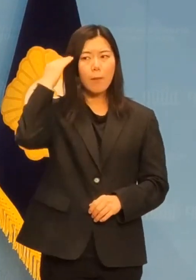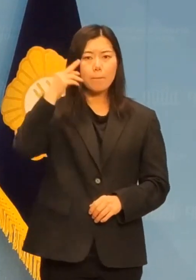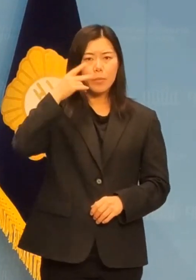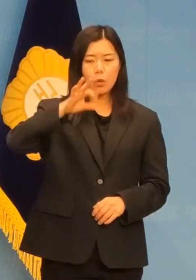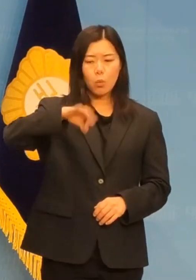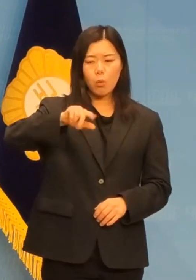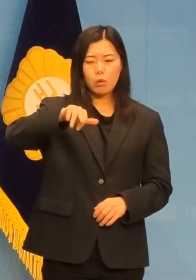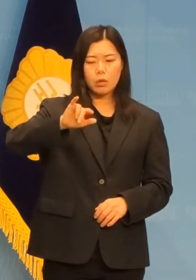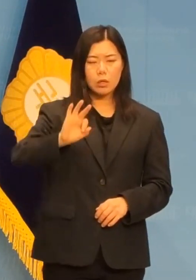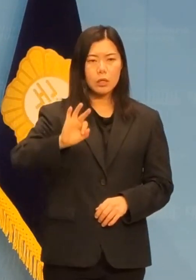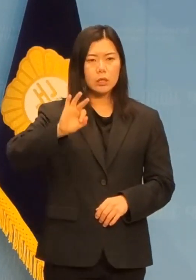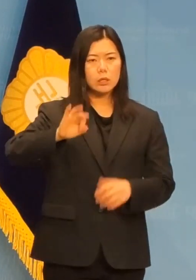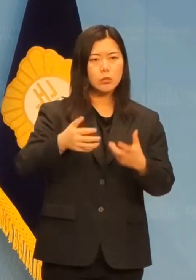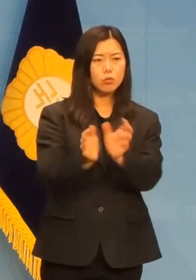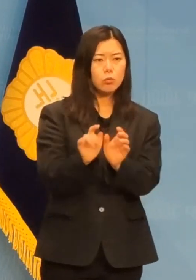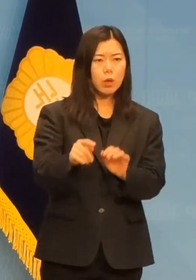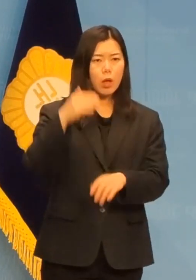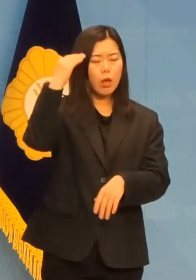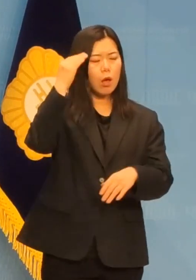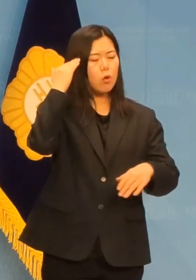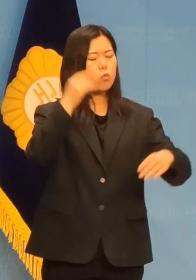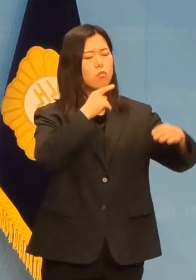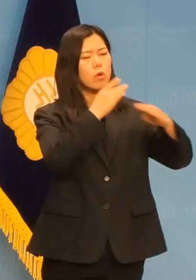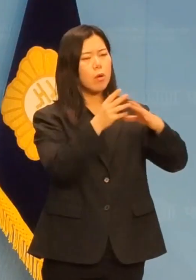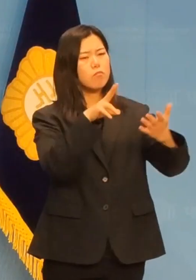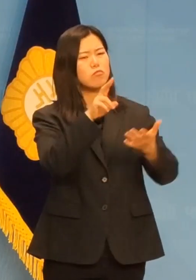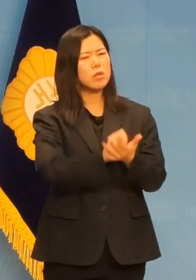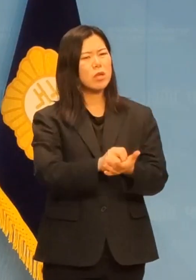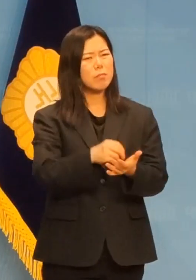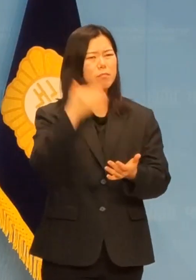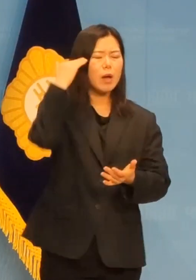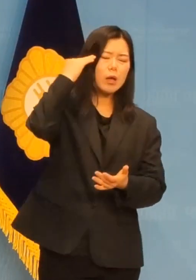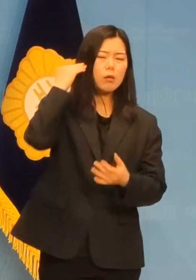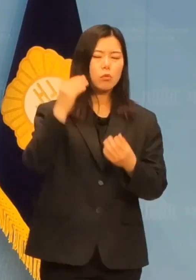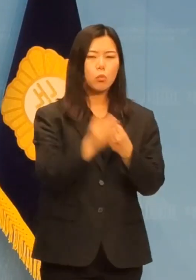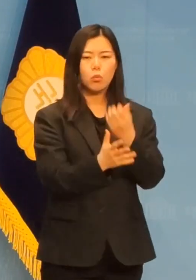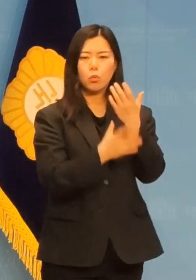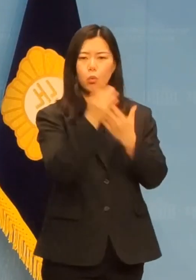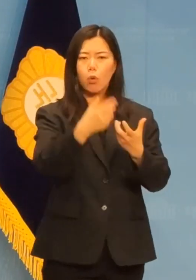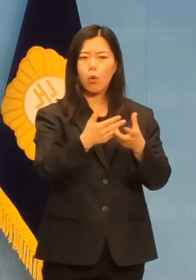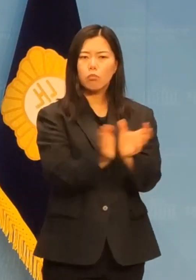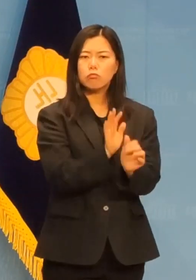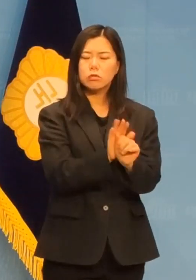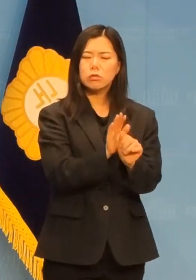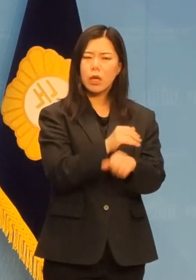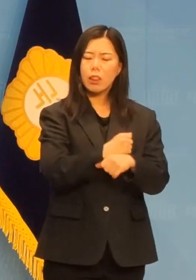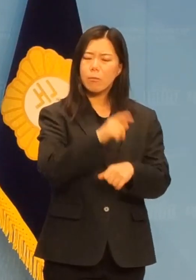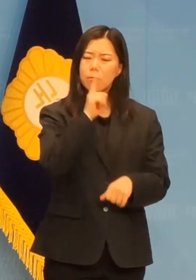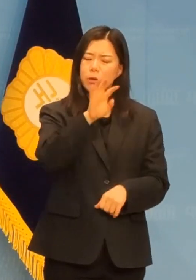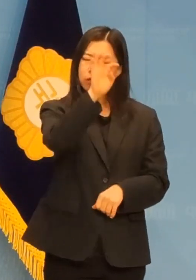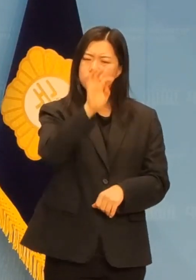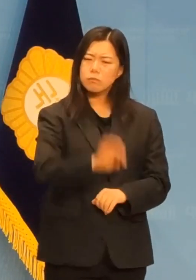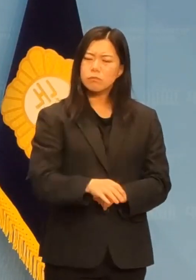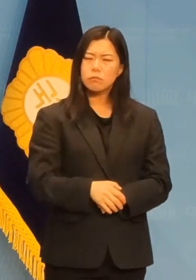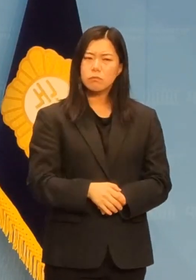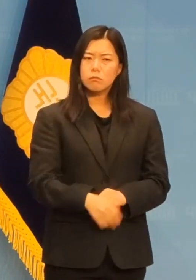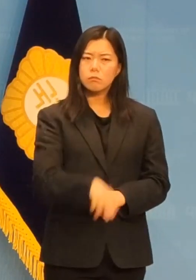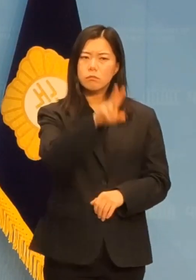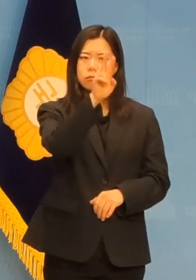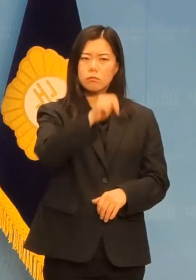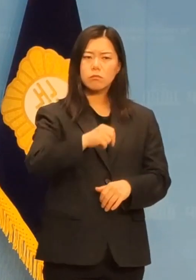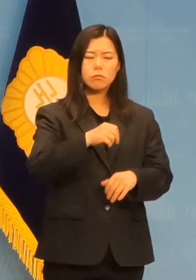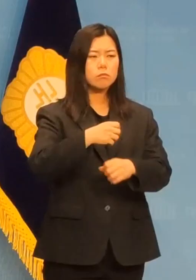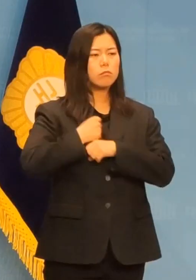워킹그룹은 남북 문제 걸림돌이라며 통일부를 지지한다고 밝힌 정청래 대표의 주장은 유엔사